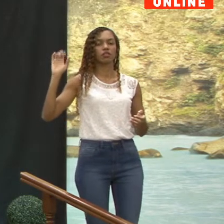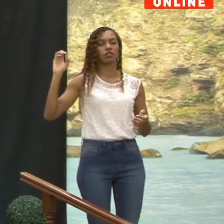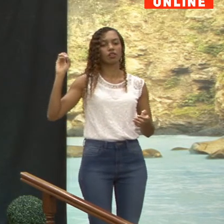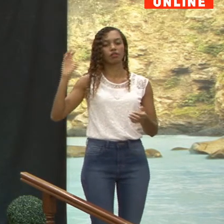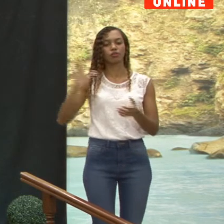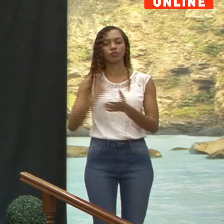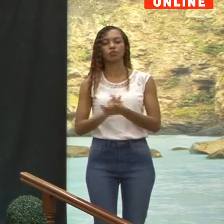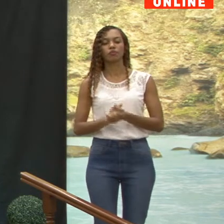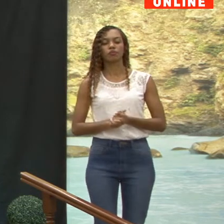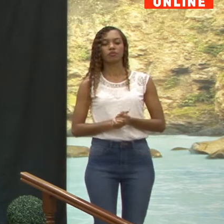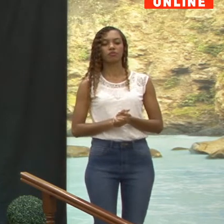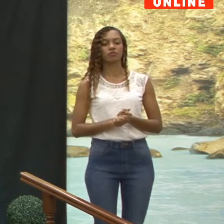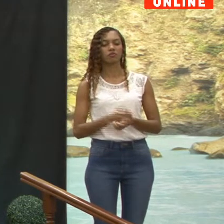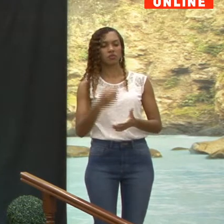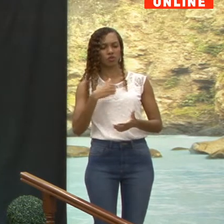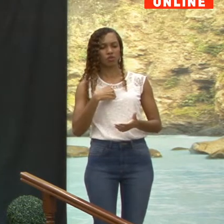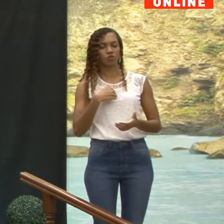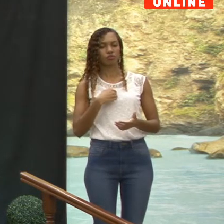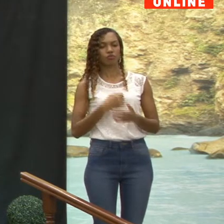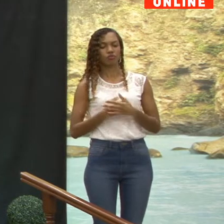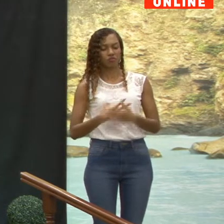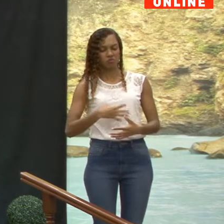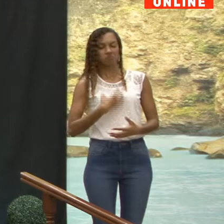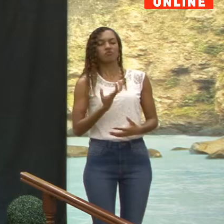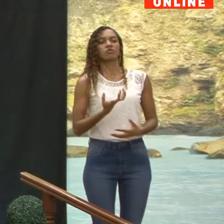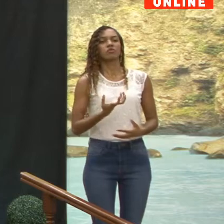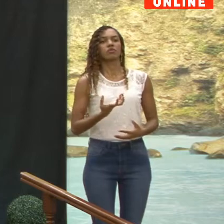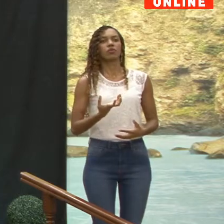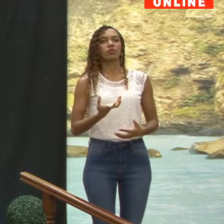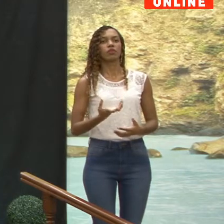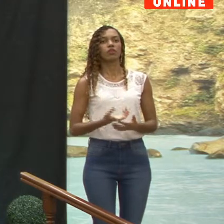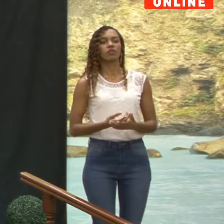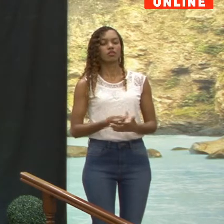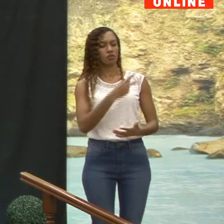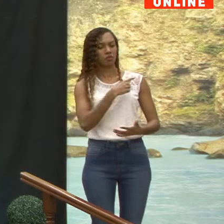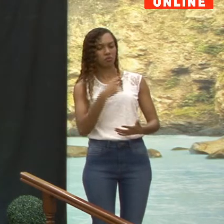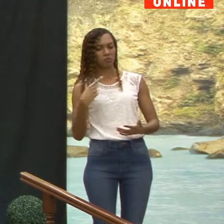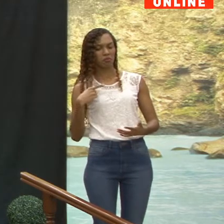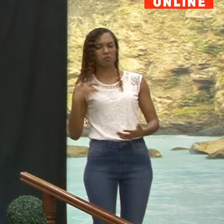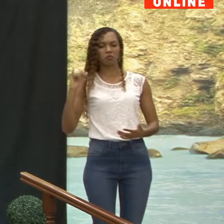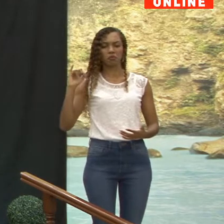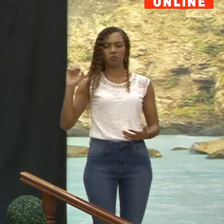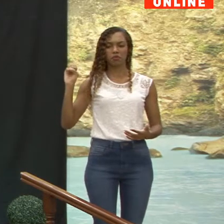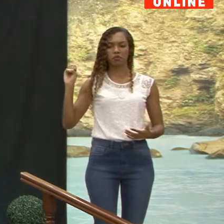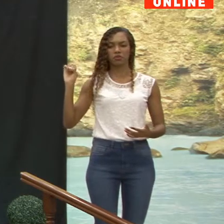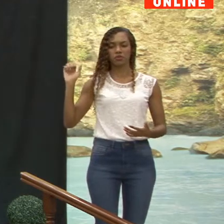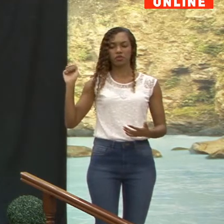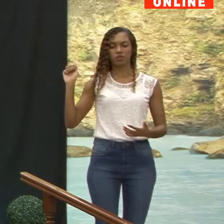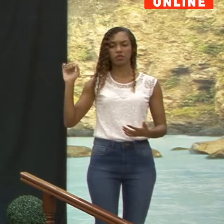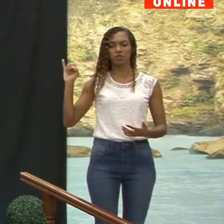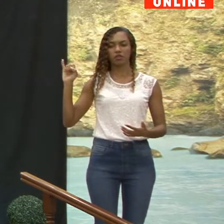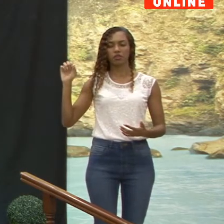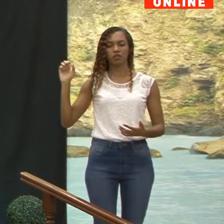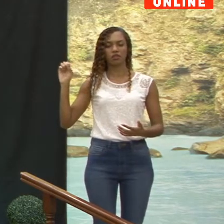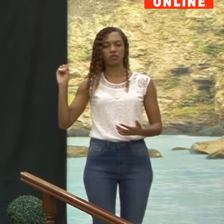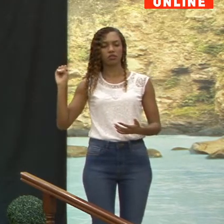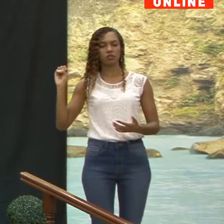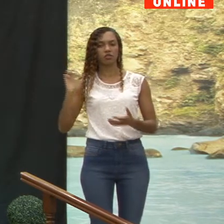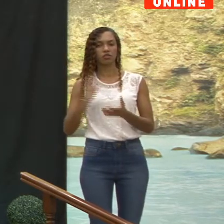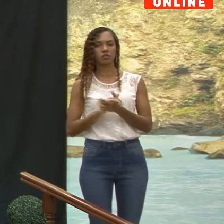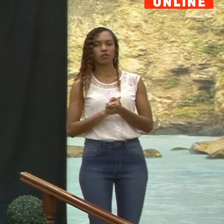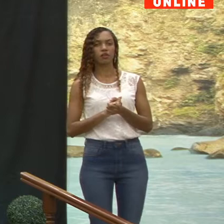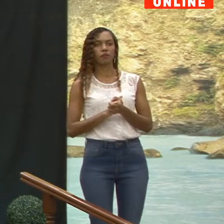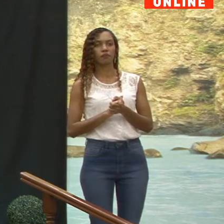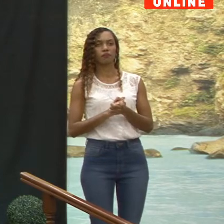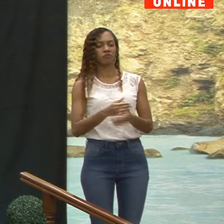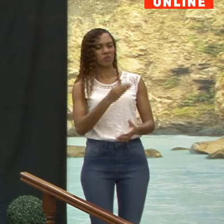Mesmo assim, eu tomei coragem. Pergunta assim: Pastor Isaías, é pecado fazer sexo com a mulher quando ela